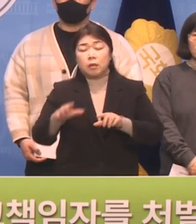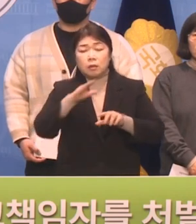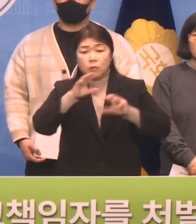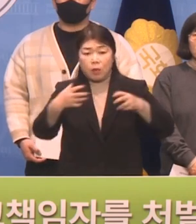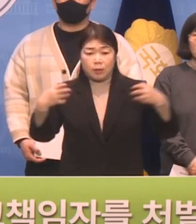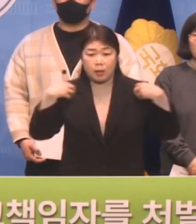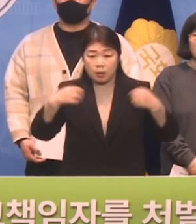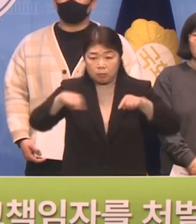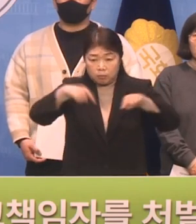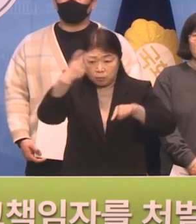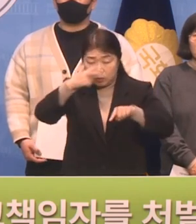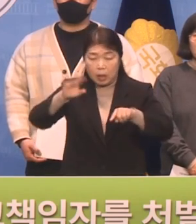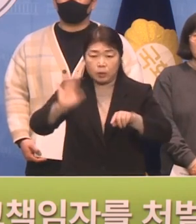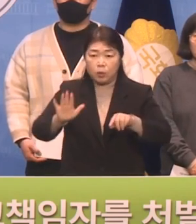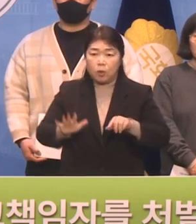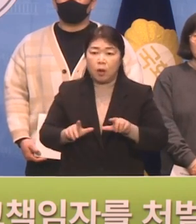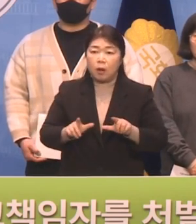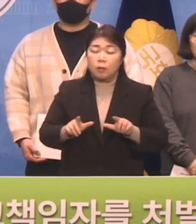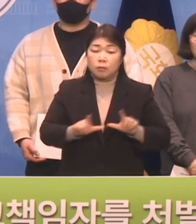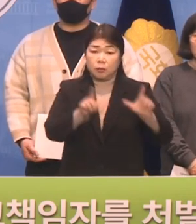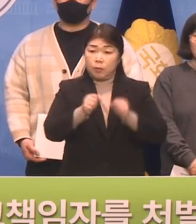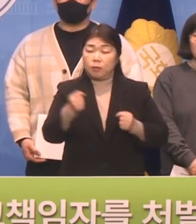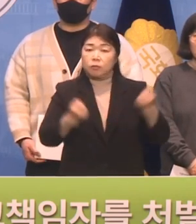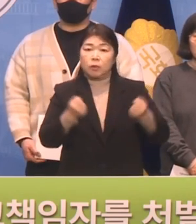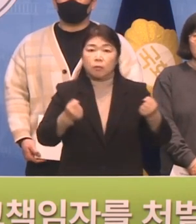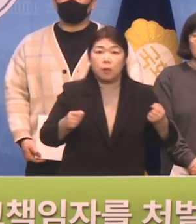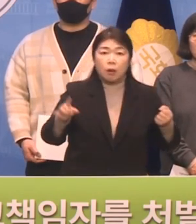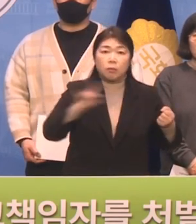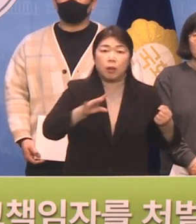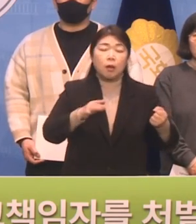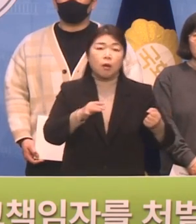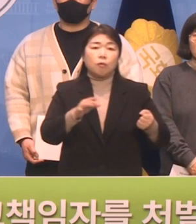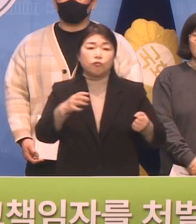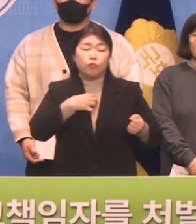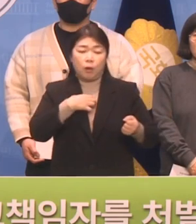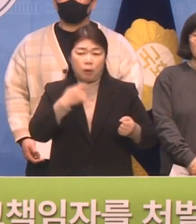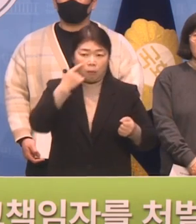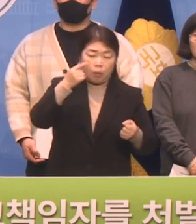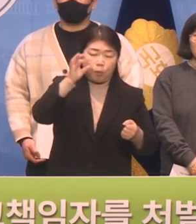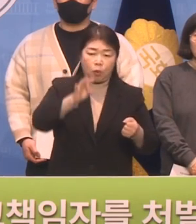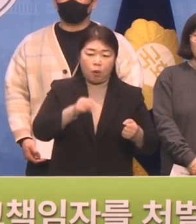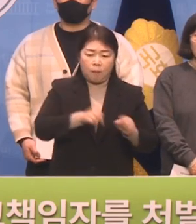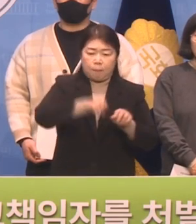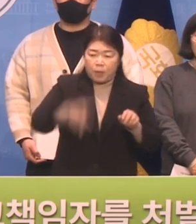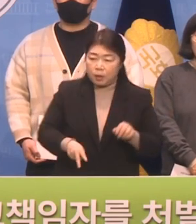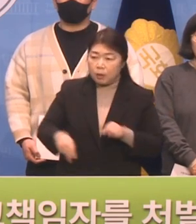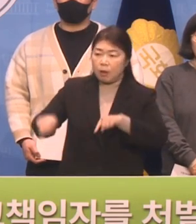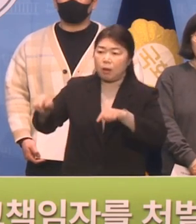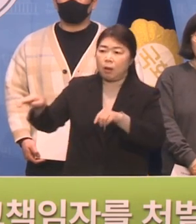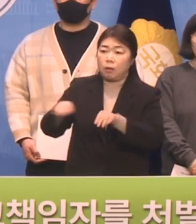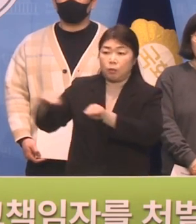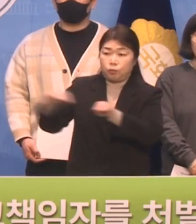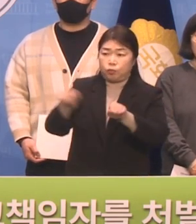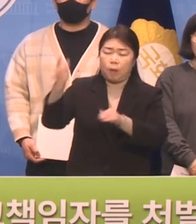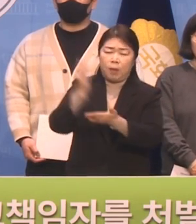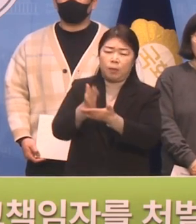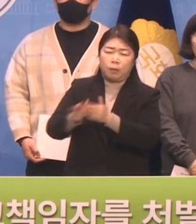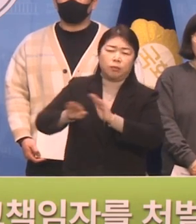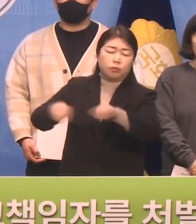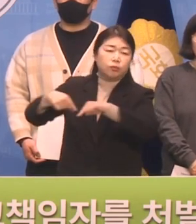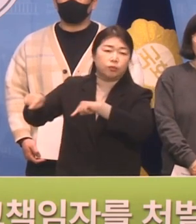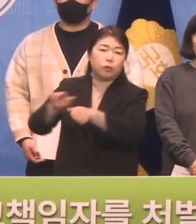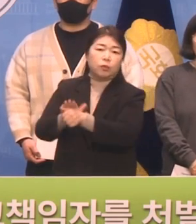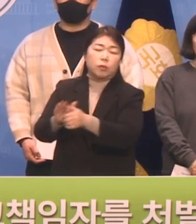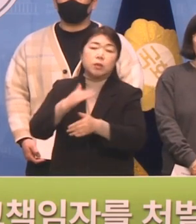운전자였습니다. 이러한 모든 것을 종합할 때 이번 참사는 불가항력적인 재난이 아니라 여러 차례 막을 기회가